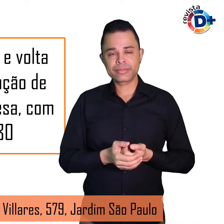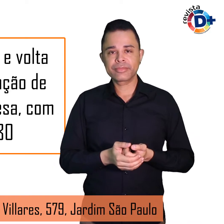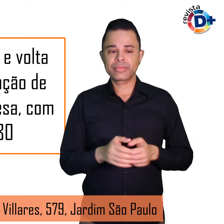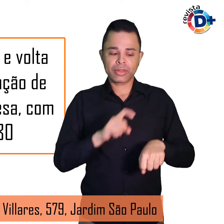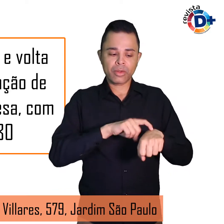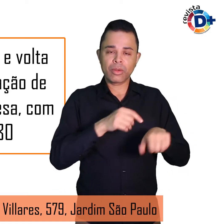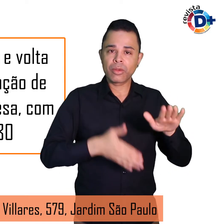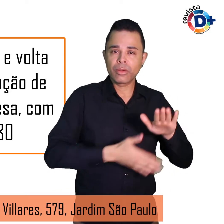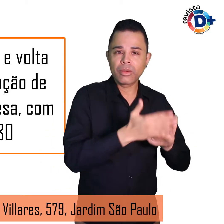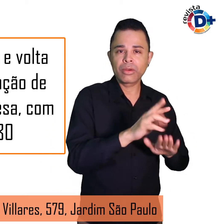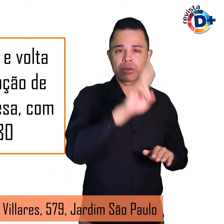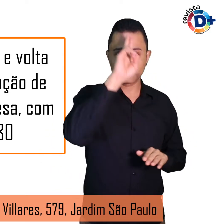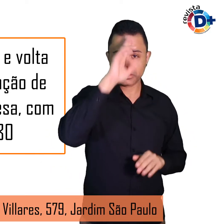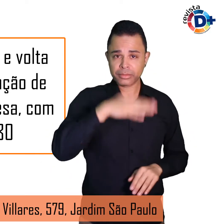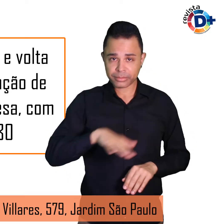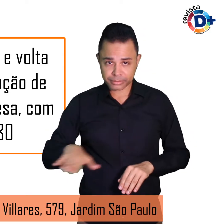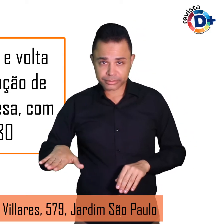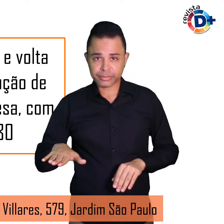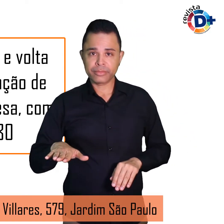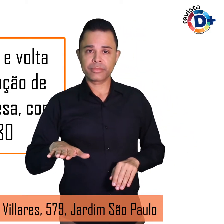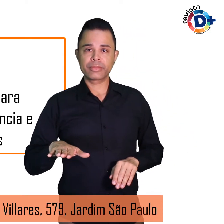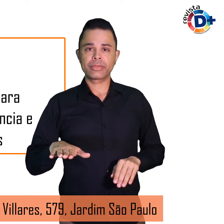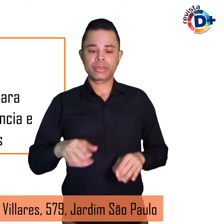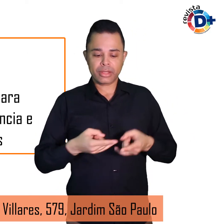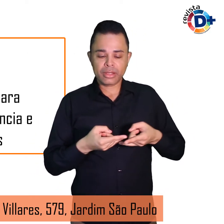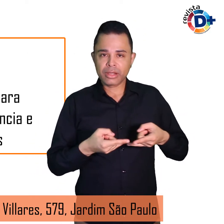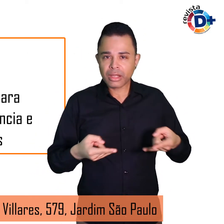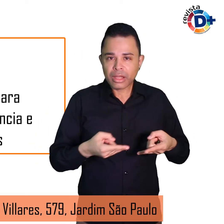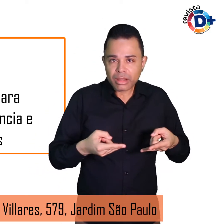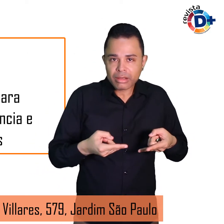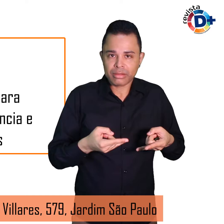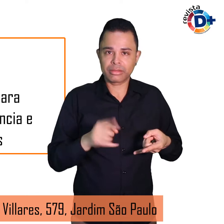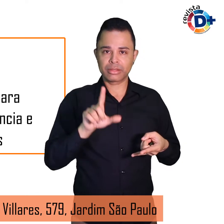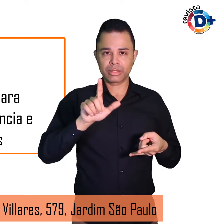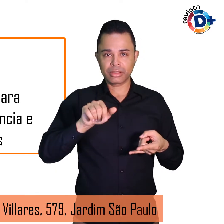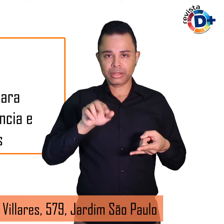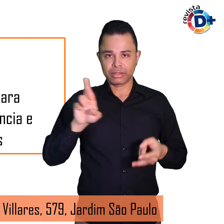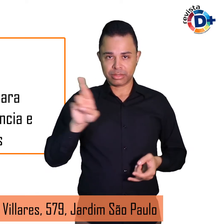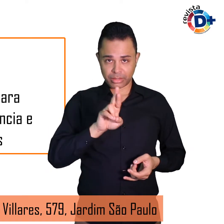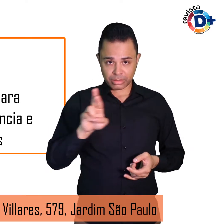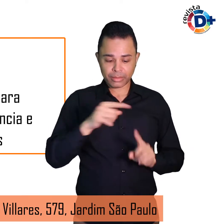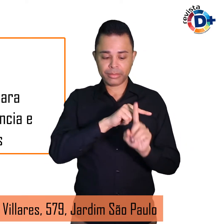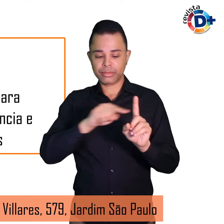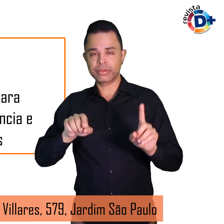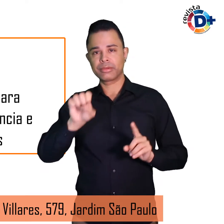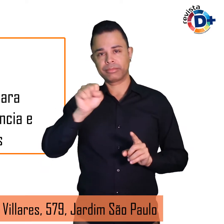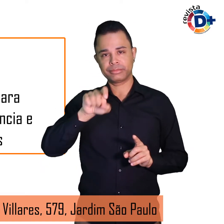às 12h30. Ingressos, R$ 17,00 inteira e R$ 8,50 meia